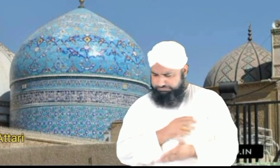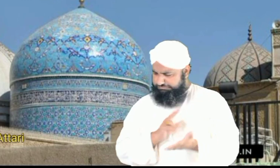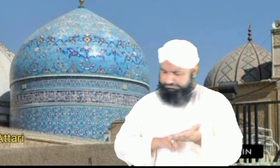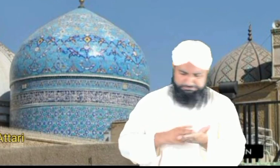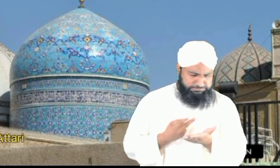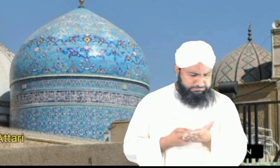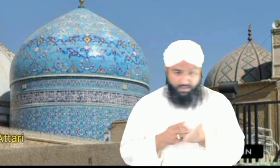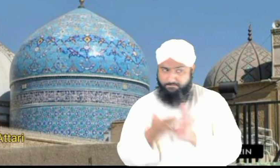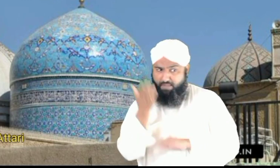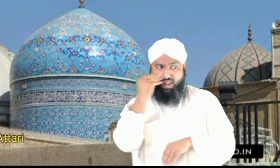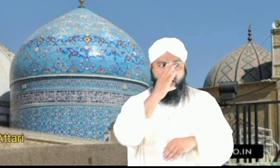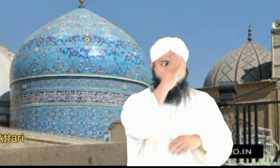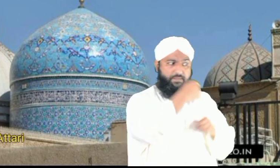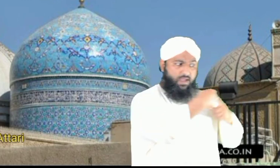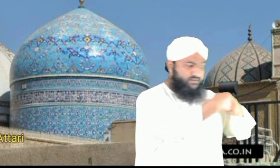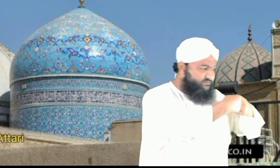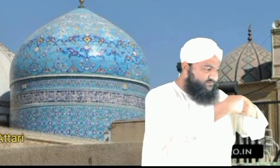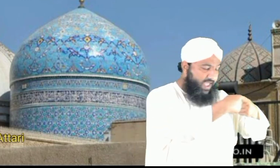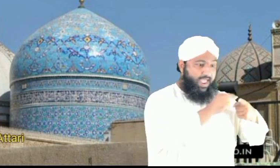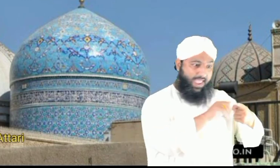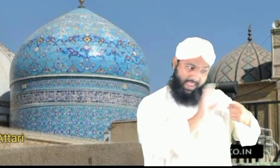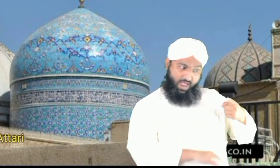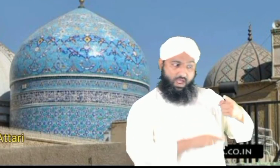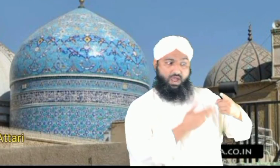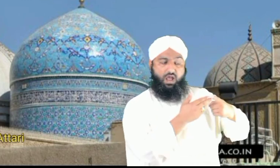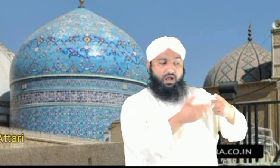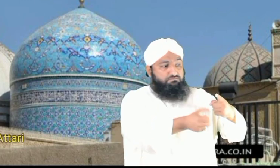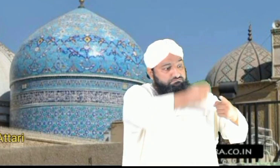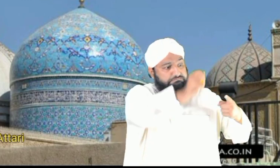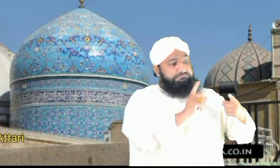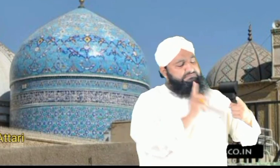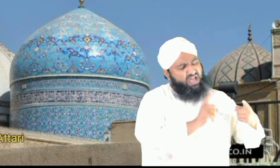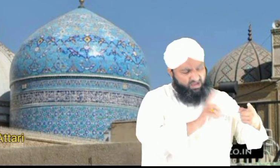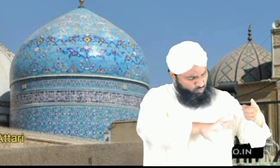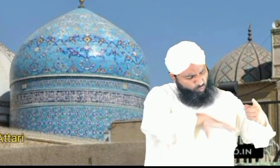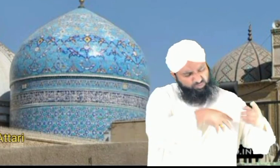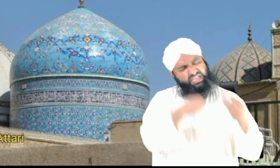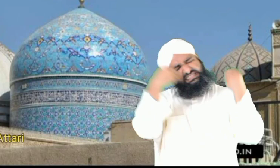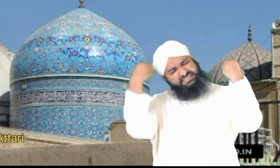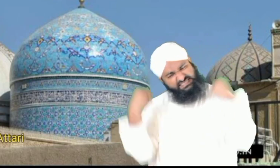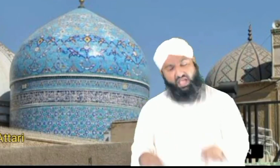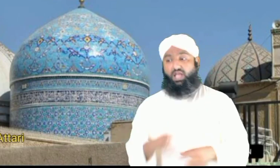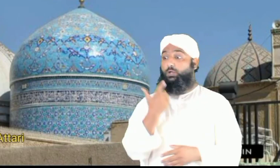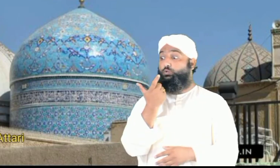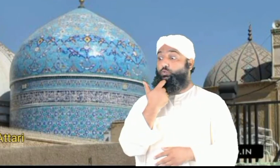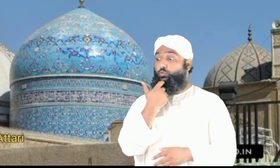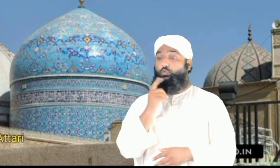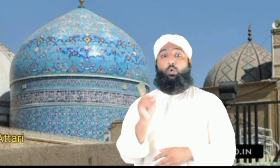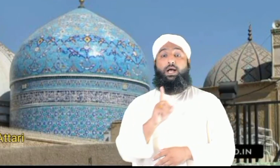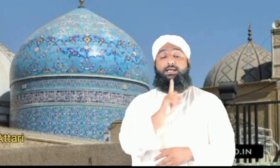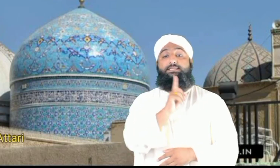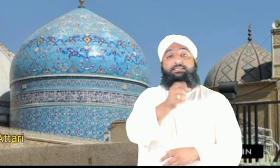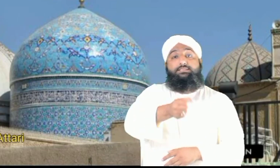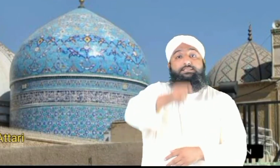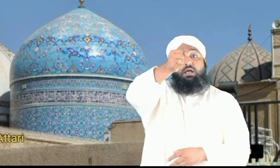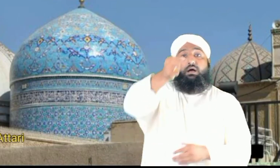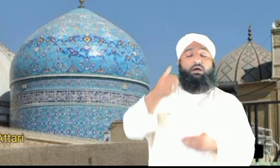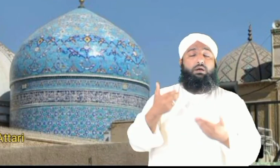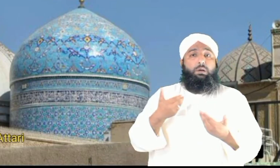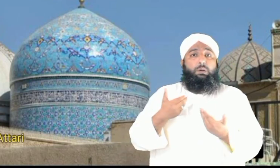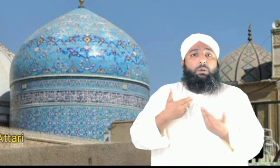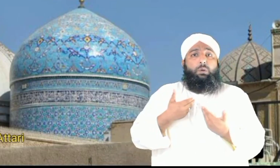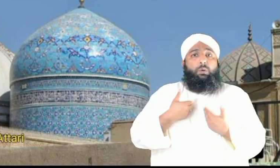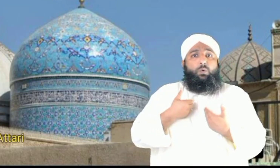وعدے کو نبھا رہا ہے، چاہے نقصان ہو رہا ہے مگر یہ نقصان کر رہا ہے، جھوٹ نہیں بول رہا۔ میں روزانہ اپنے رب کی بارگاہ